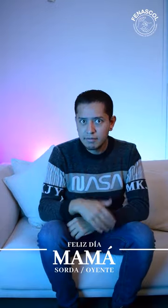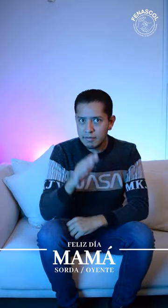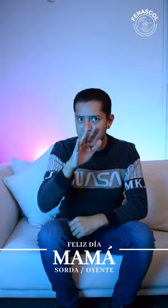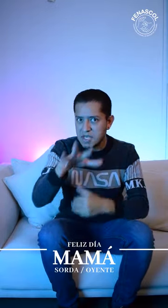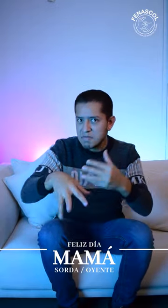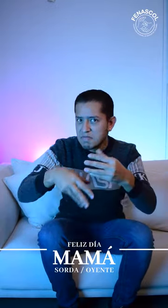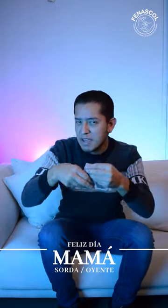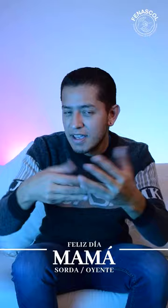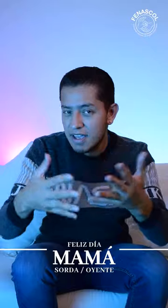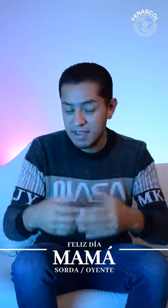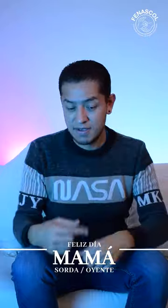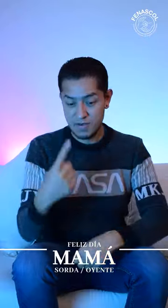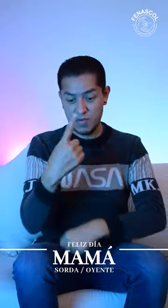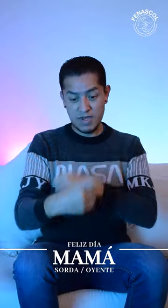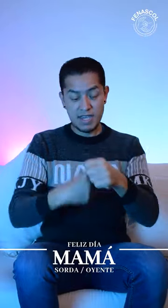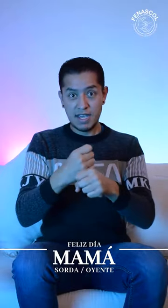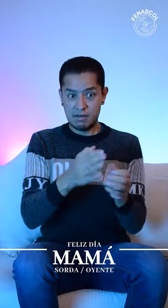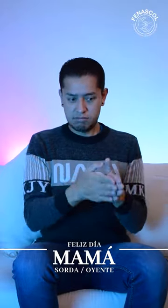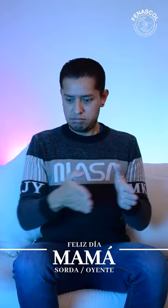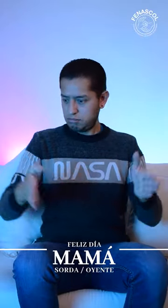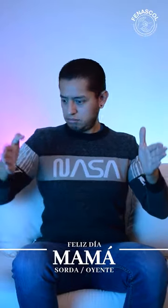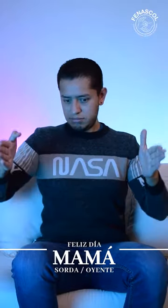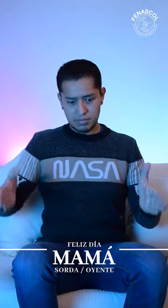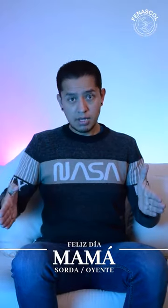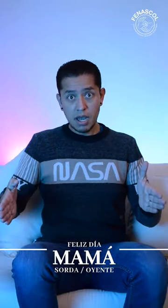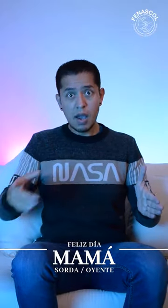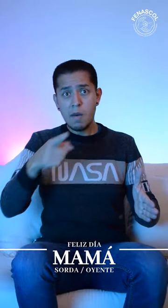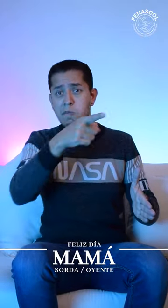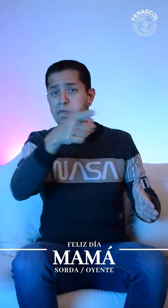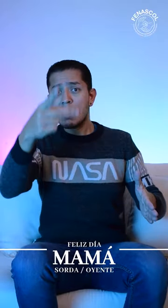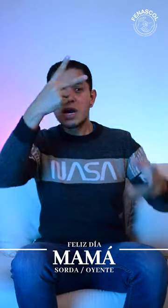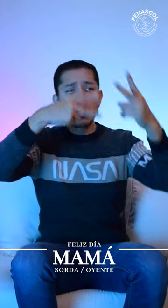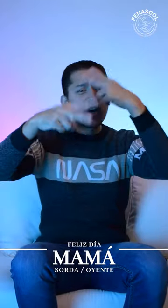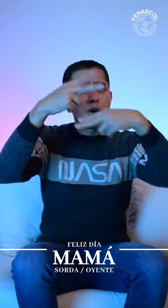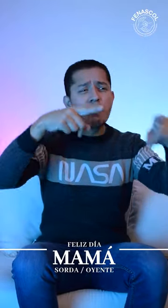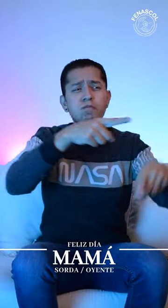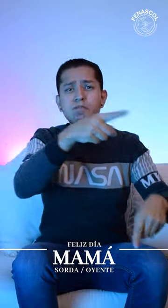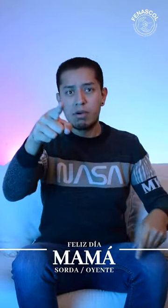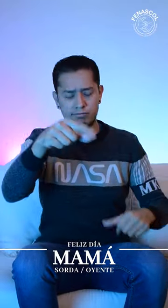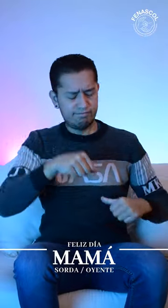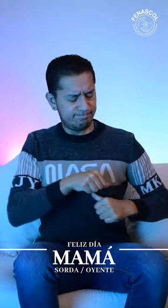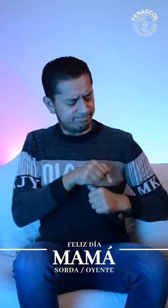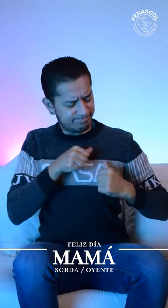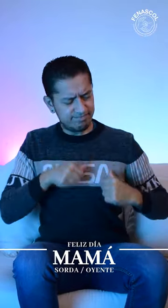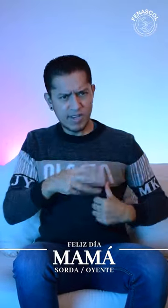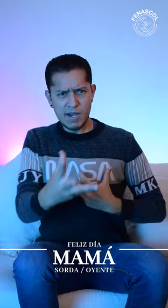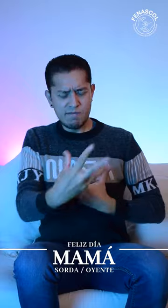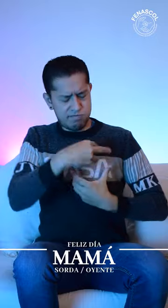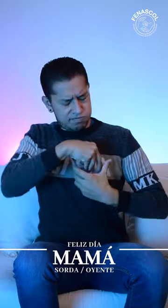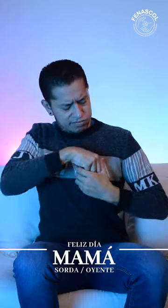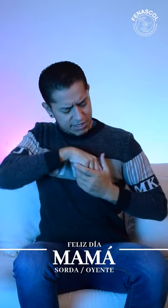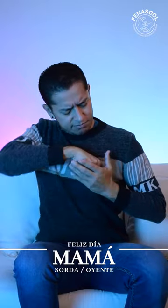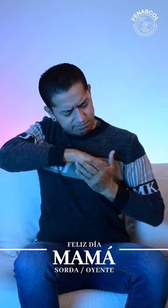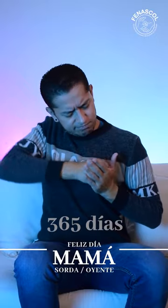enseña y además una madre que es la guardiana de sus hijos los